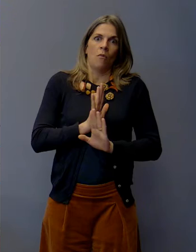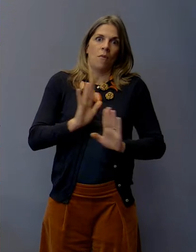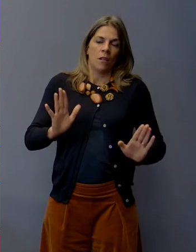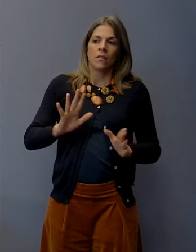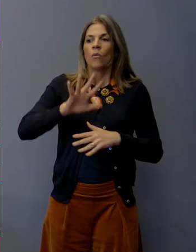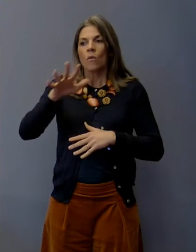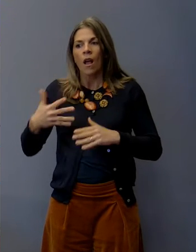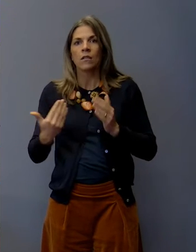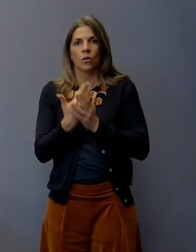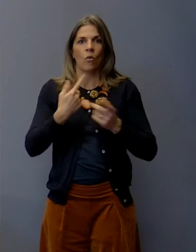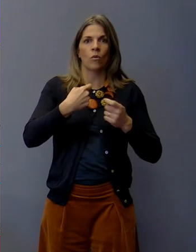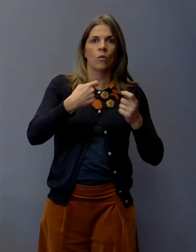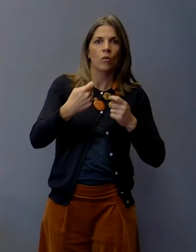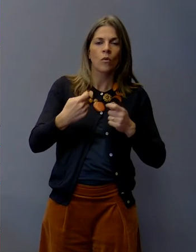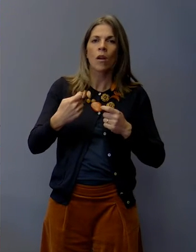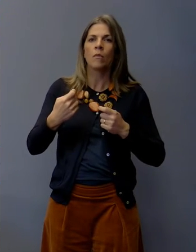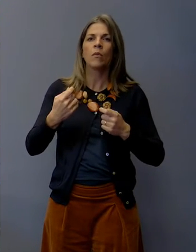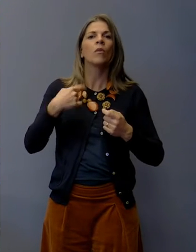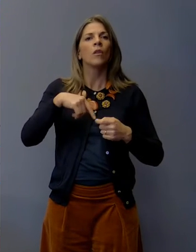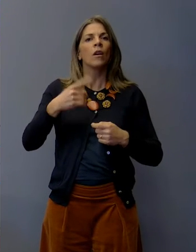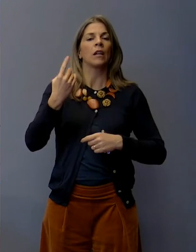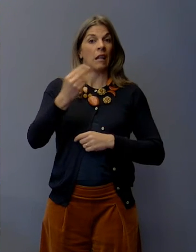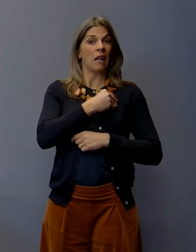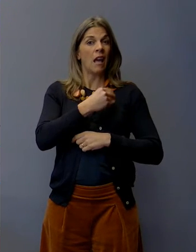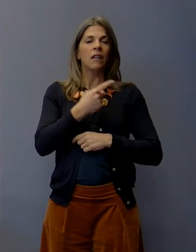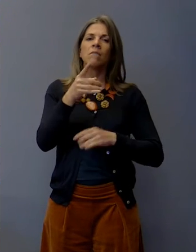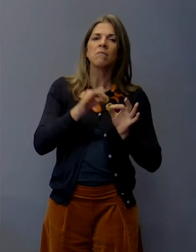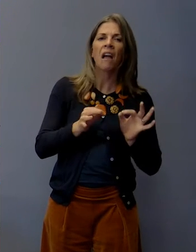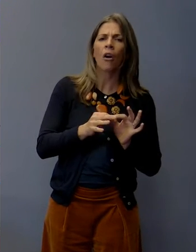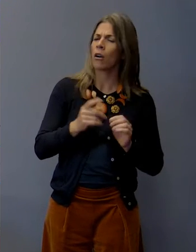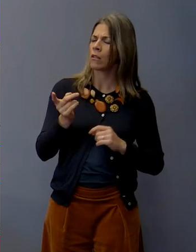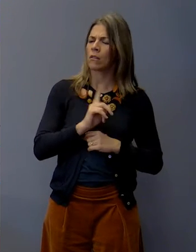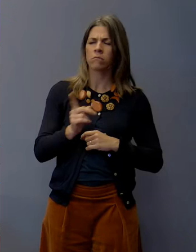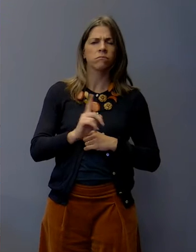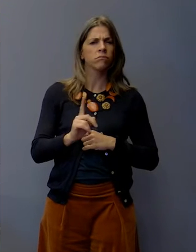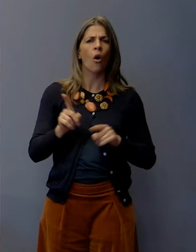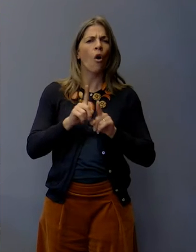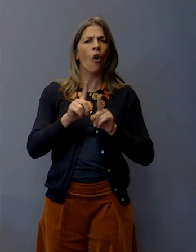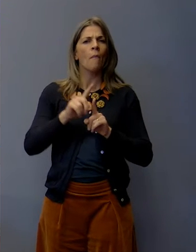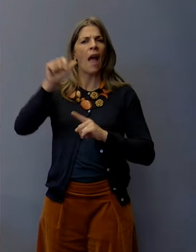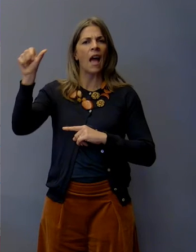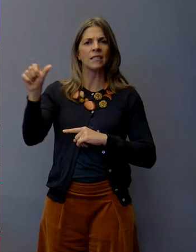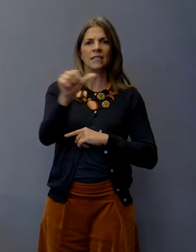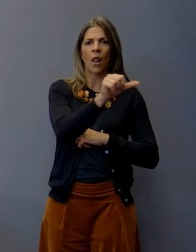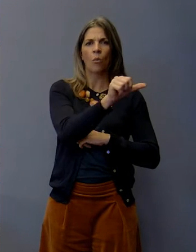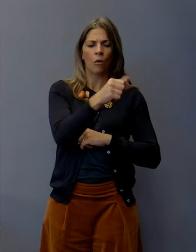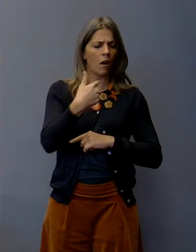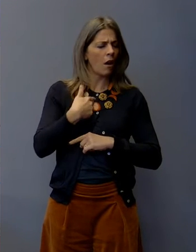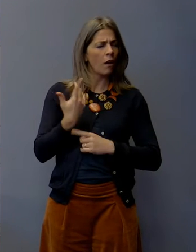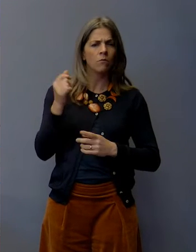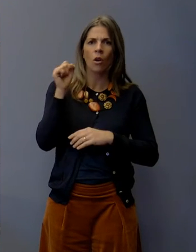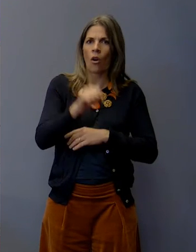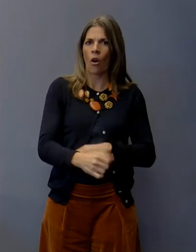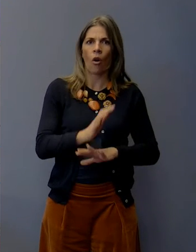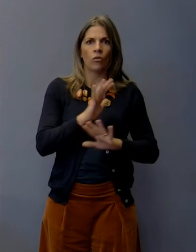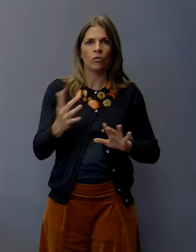supermercati votando allo stesso modo di come abbiamo votato nei confronti di esselunga non ci appassiona questa lotta della